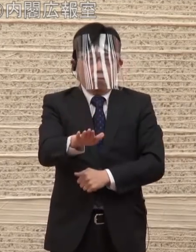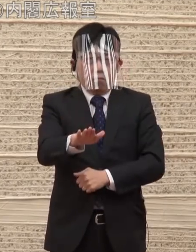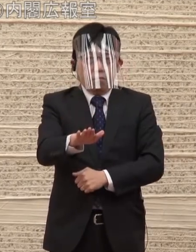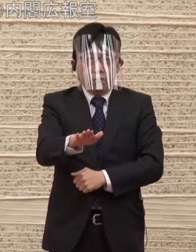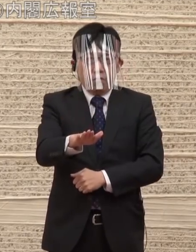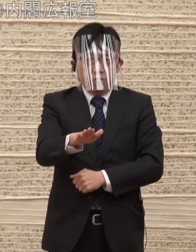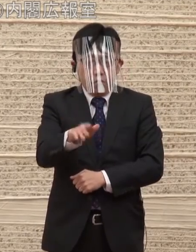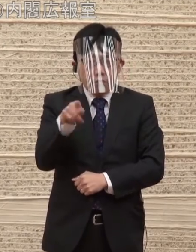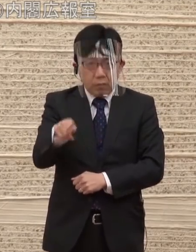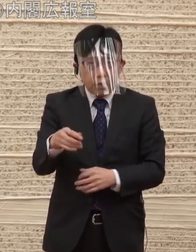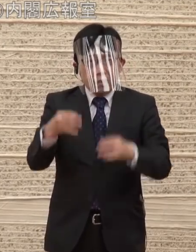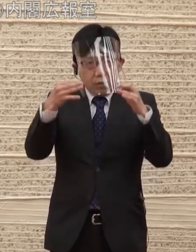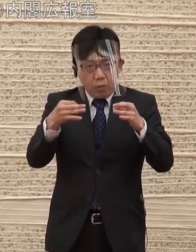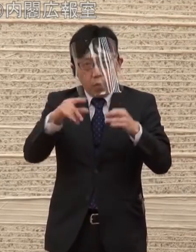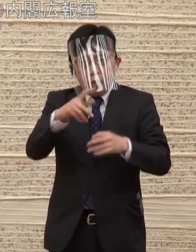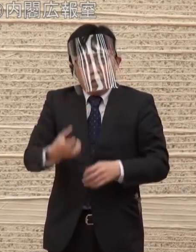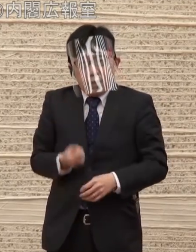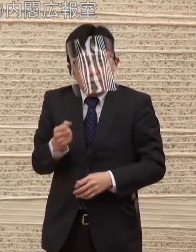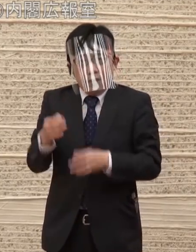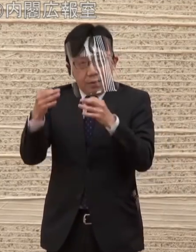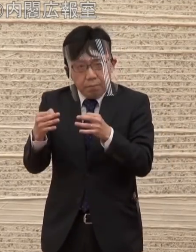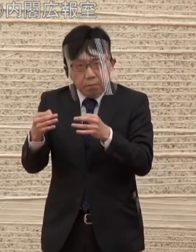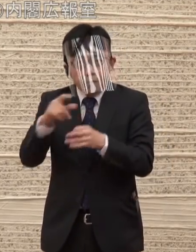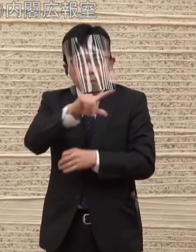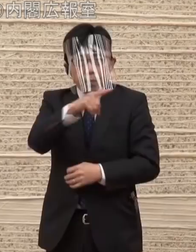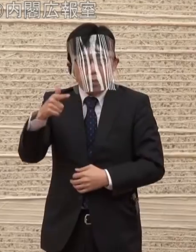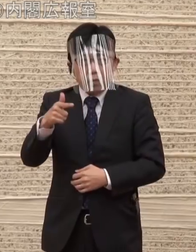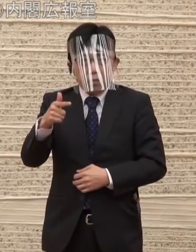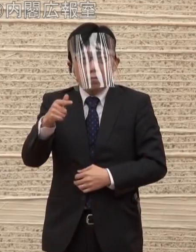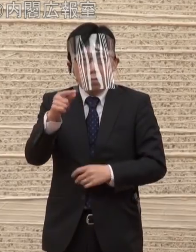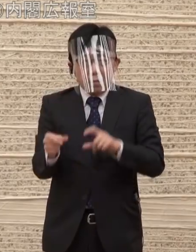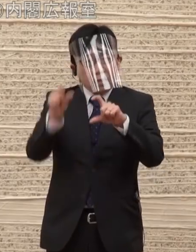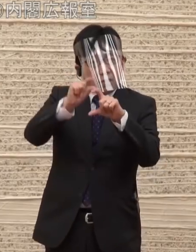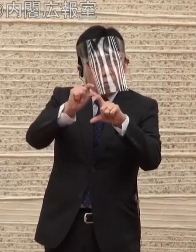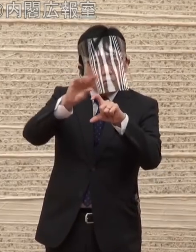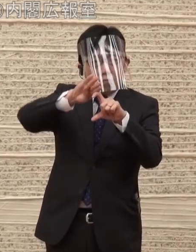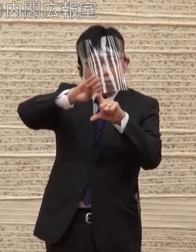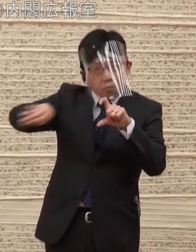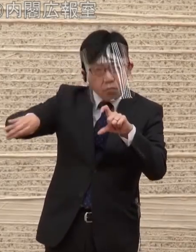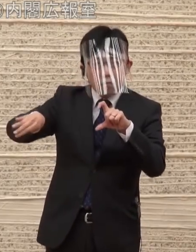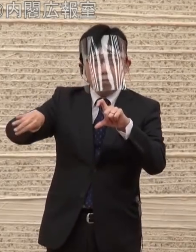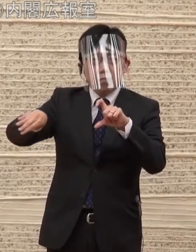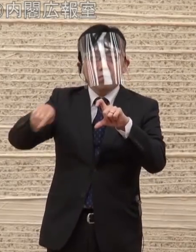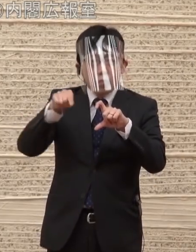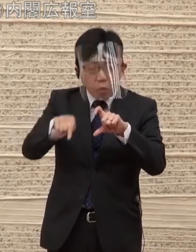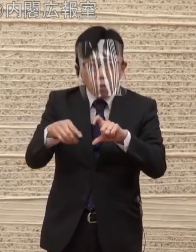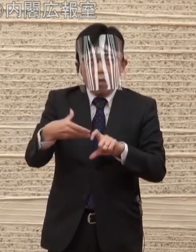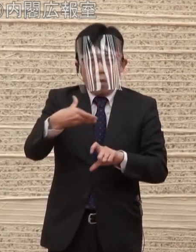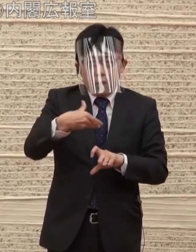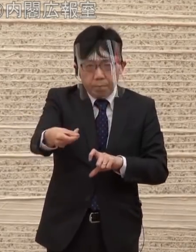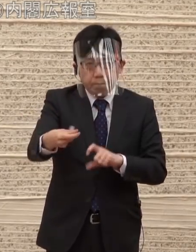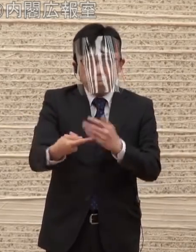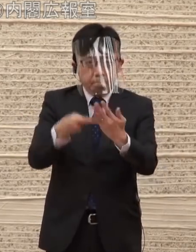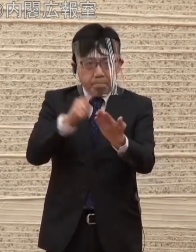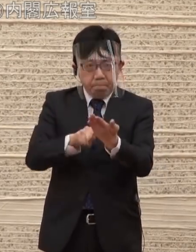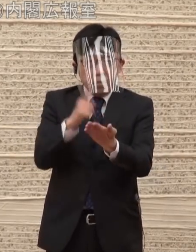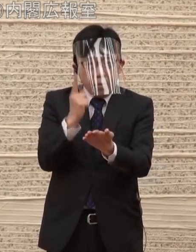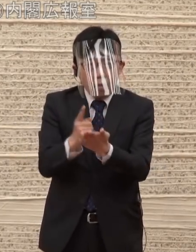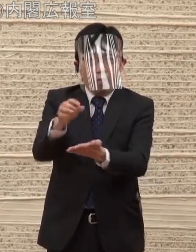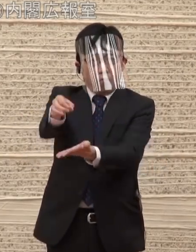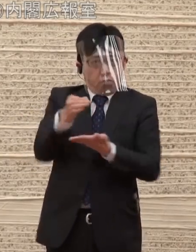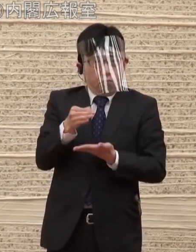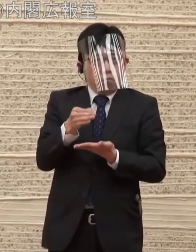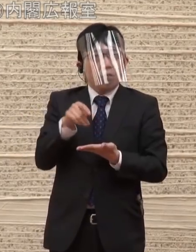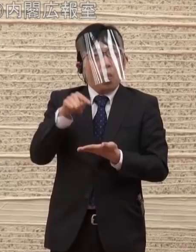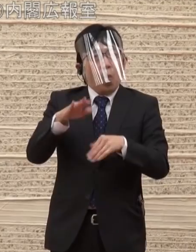信金審査などによる実質森氏最大5年元本返済製容器